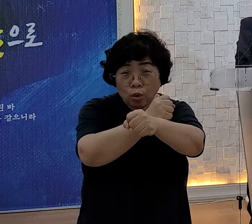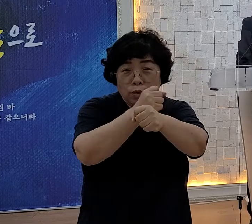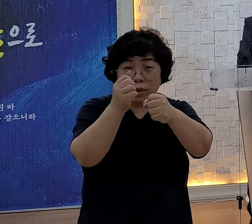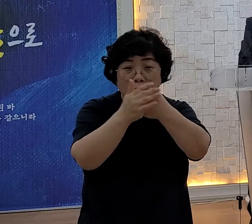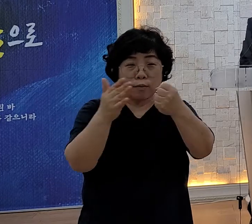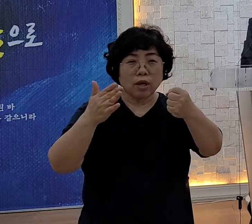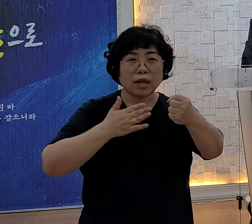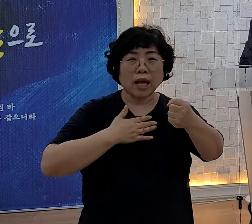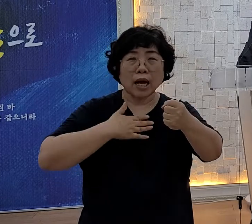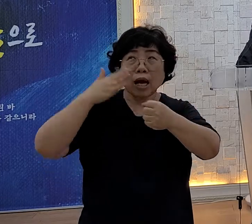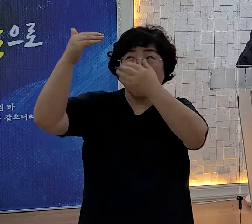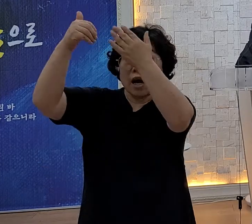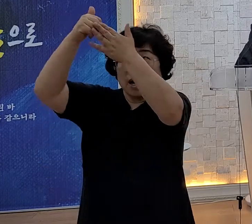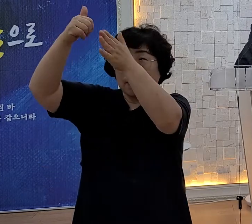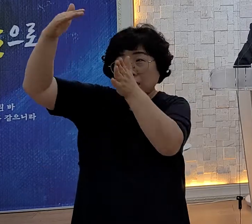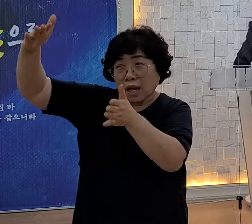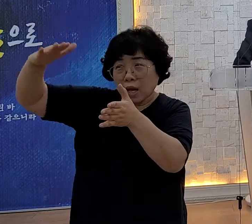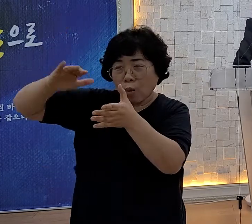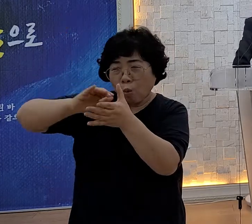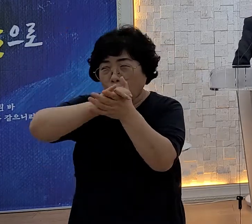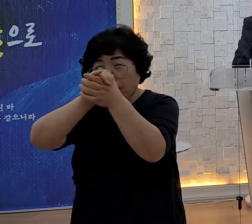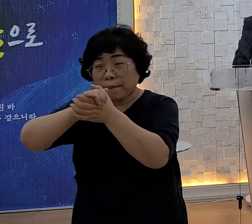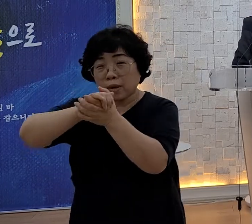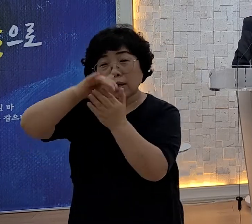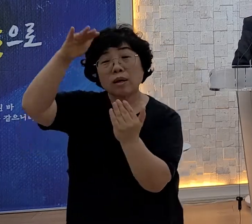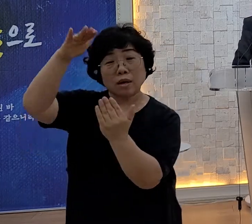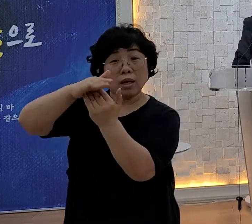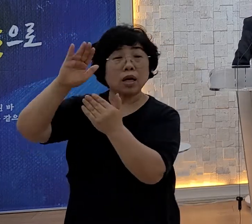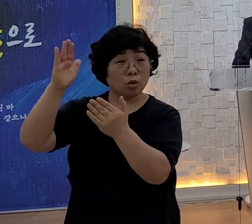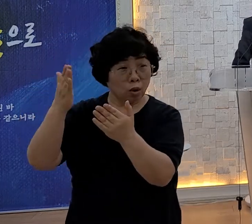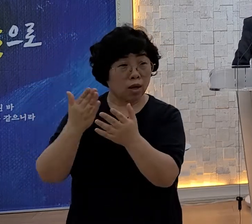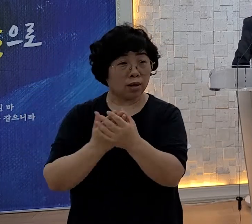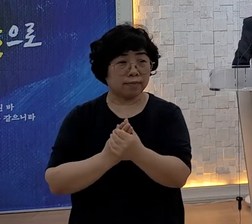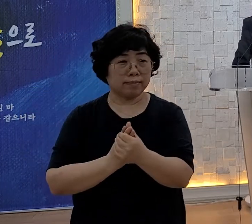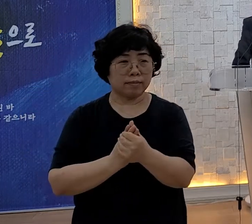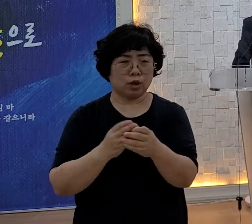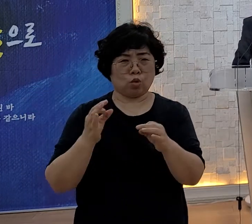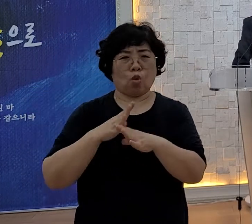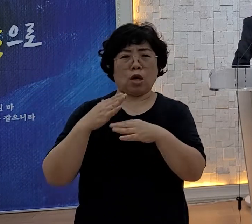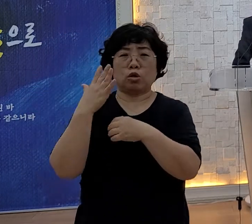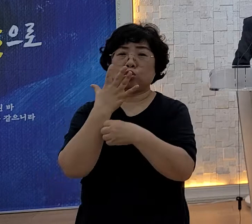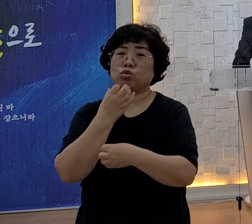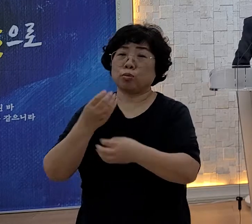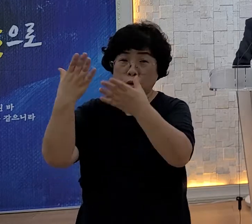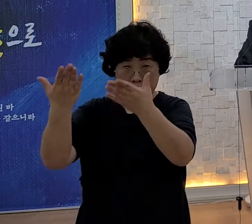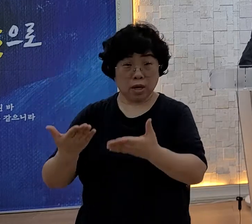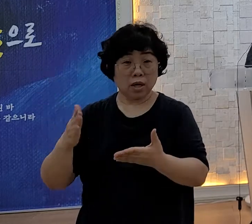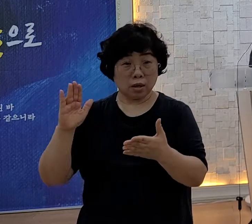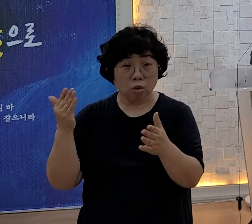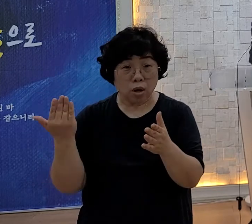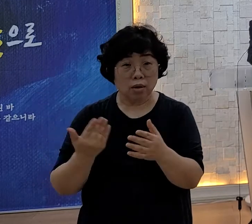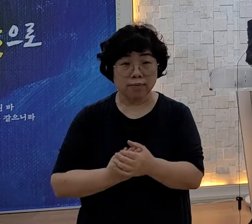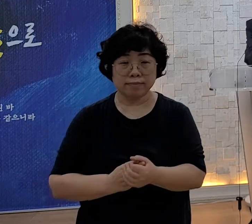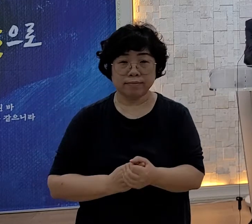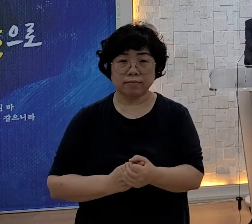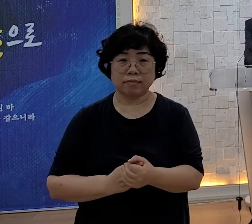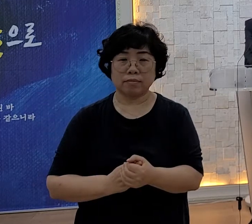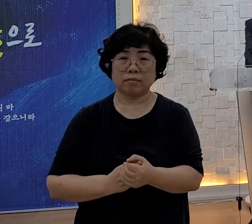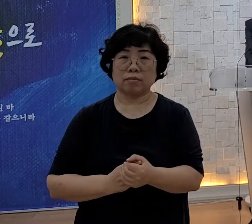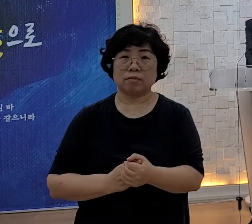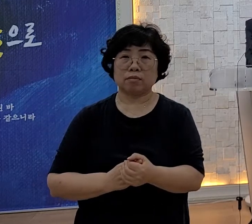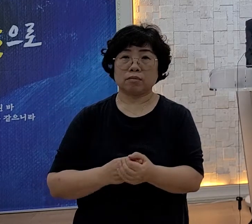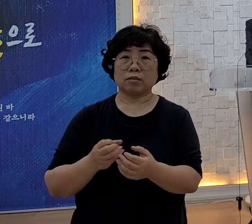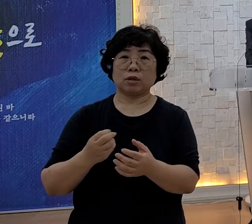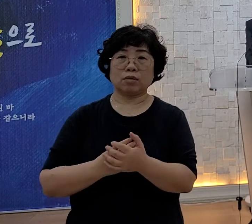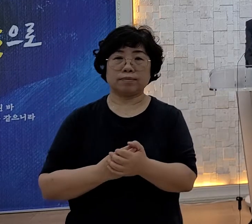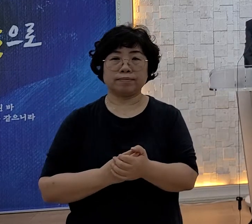하나님 그 십자가 은혜로 우리가 하나님과 화평하게 되는 놀라운 축복을 받게 되었죠. 그런가 하면 여러분 2절에